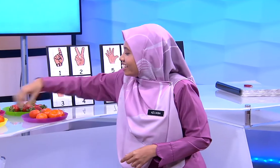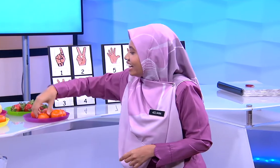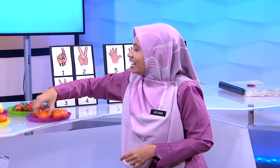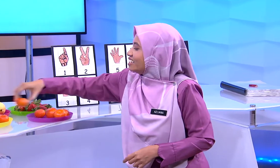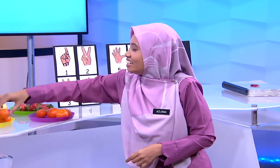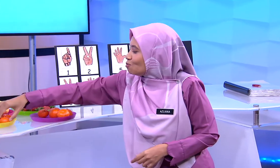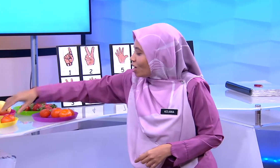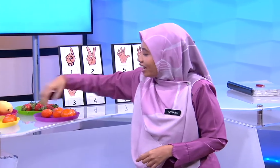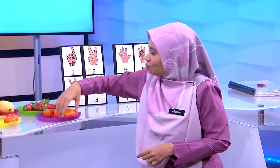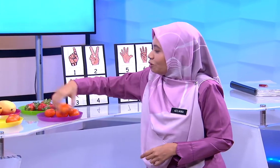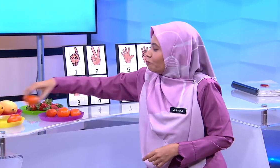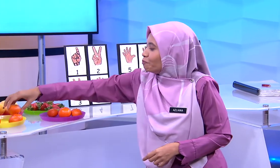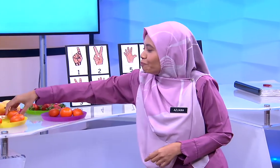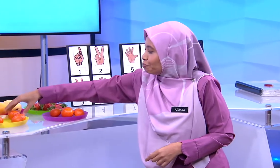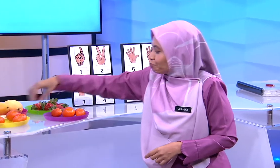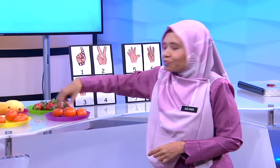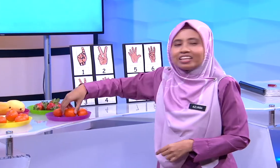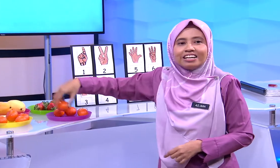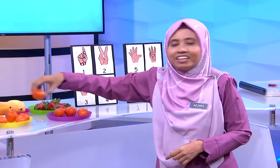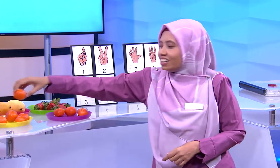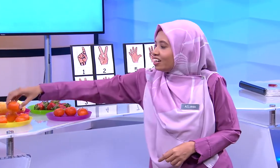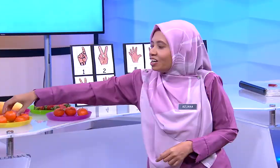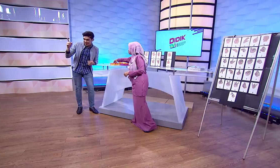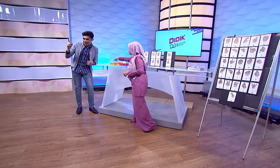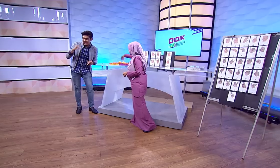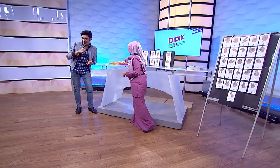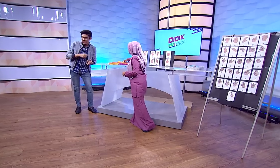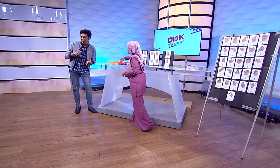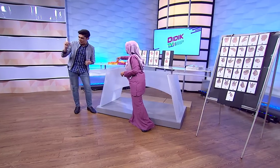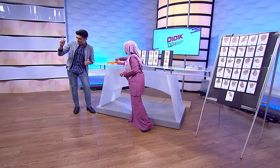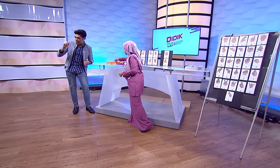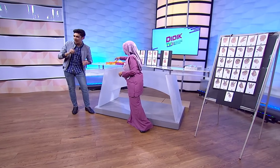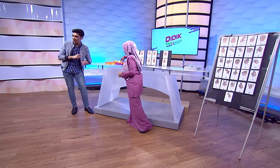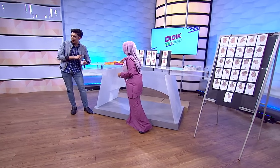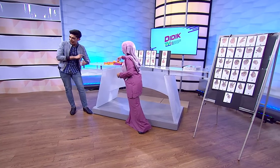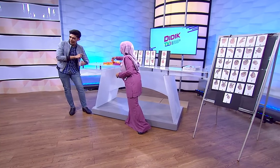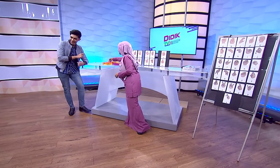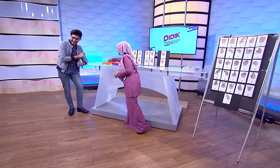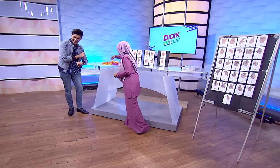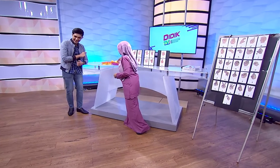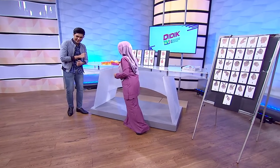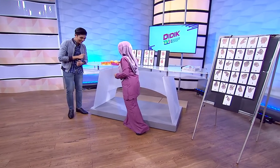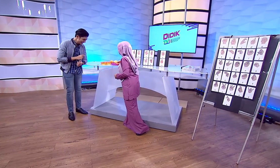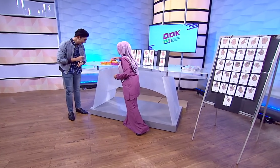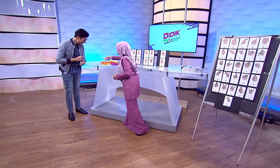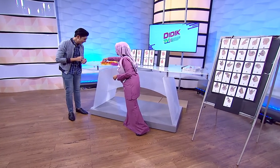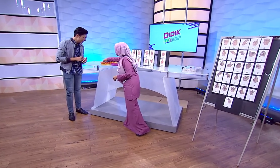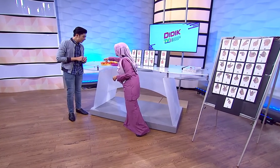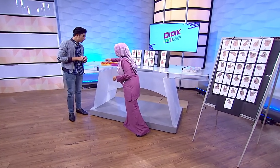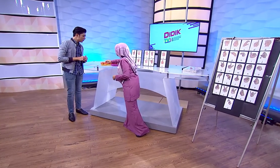kirim baru akhir-akhir tahu di ngaji-ngaji tenaganya pikir yang cheatnya